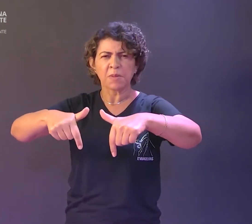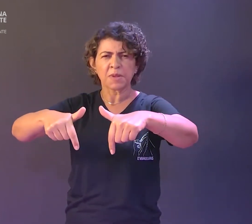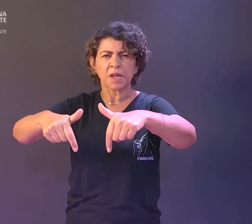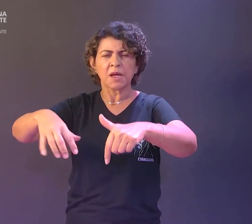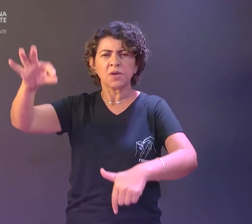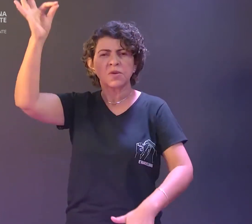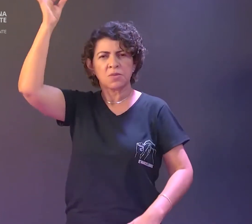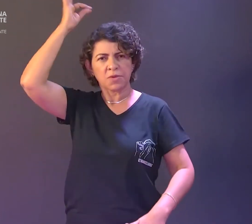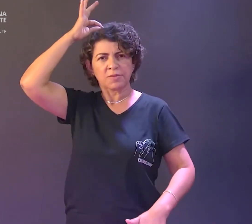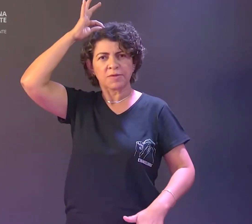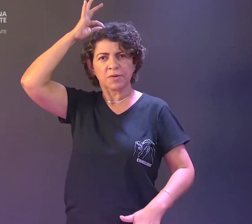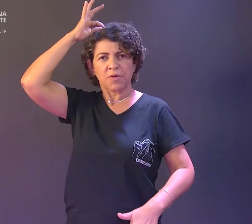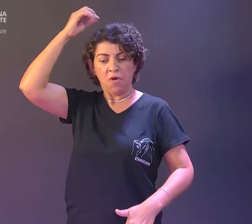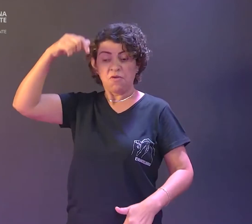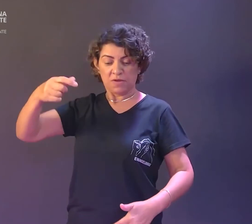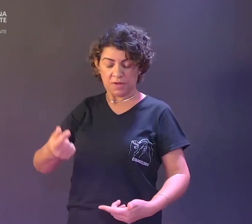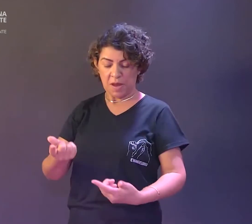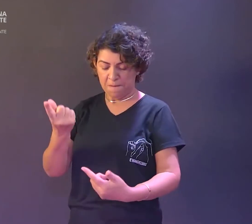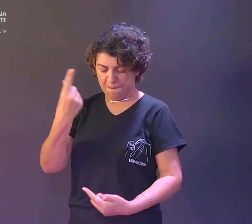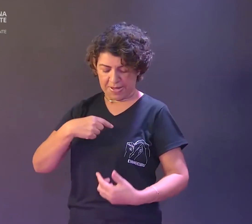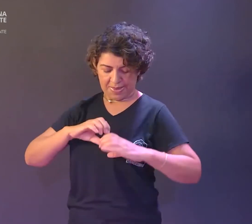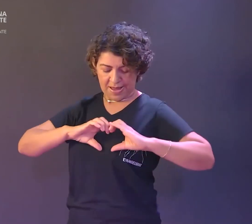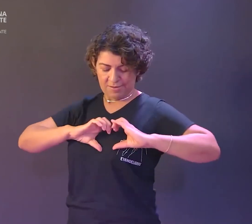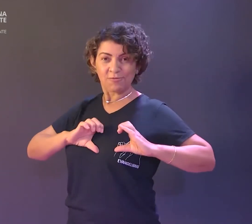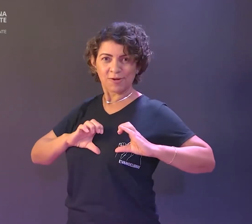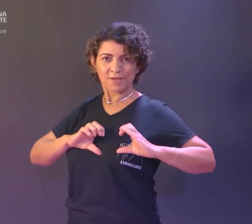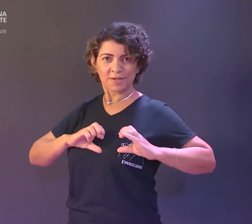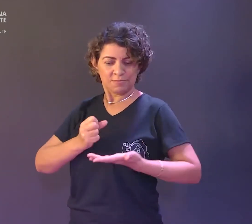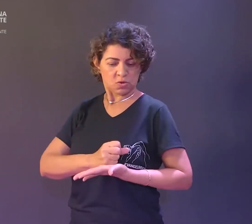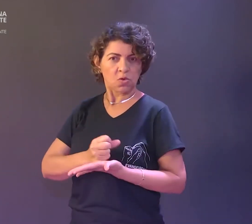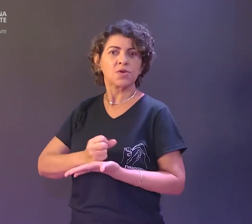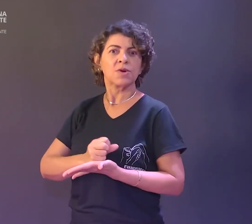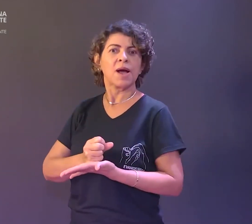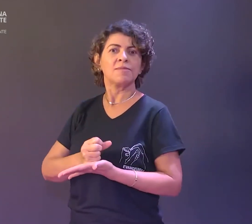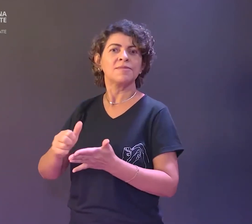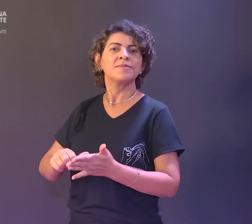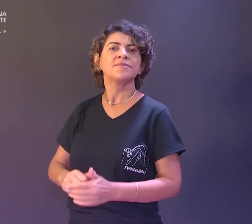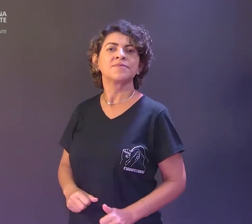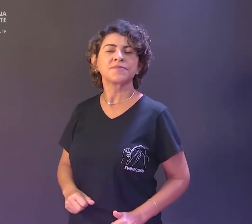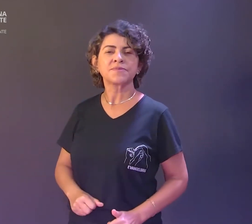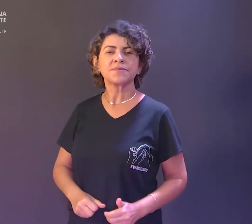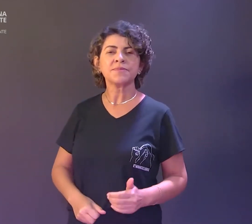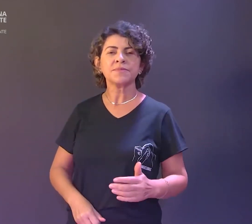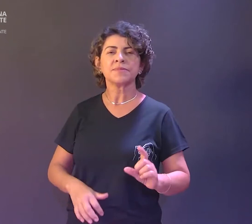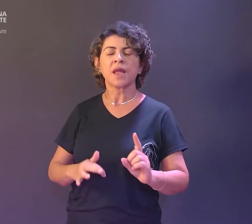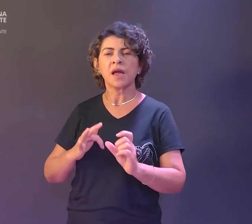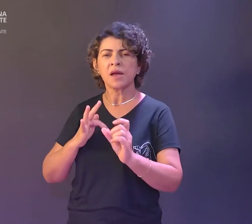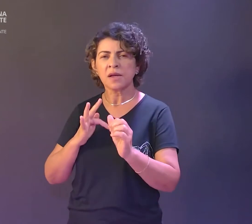coração. Veja o que Tiago fala em sua carta sobre os desejos e paixões